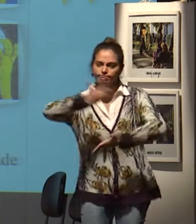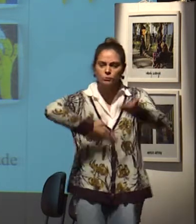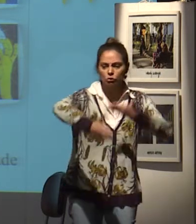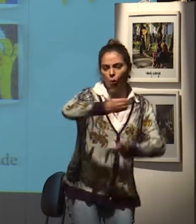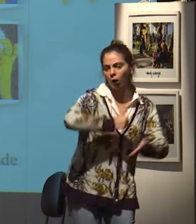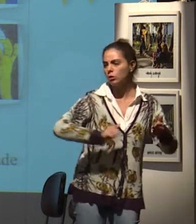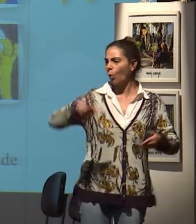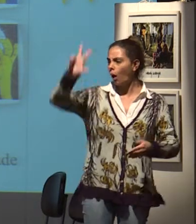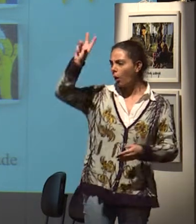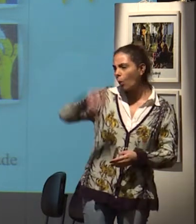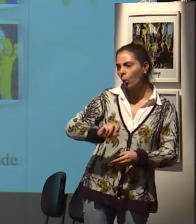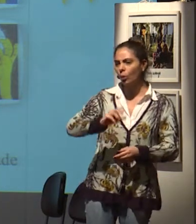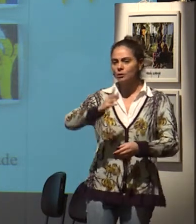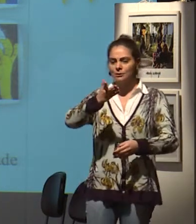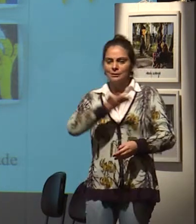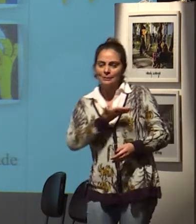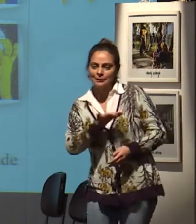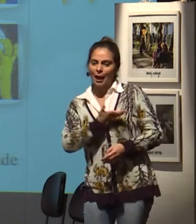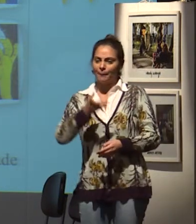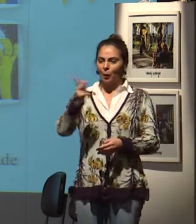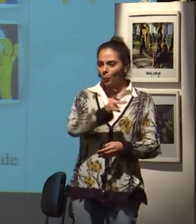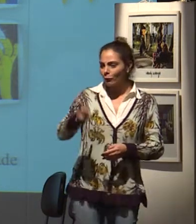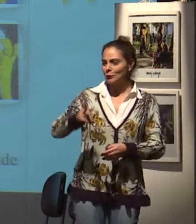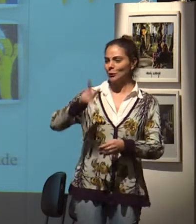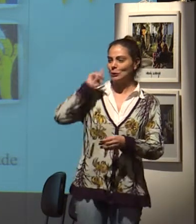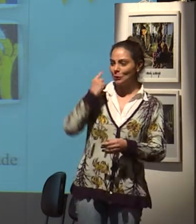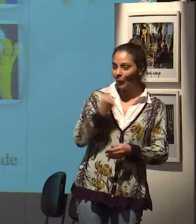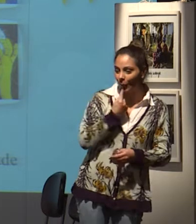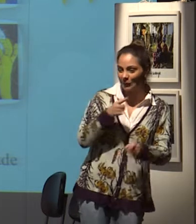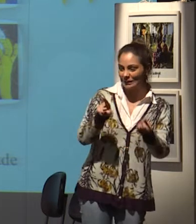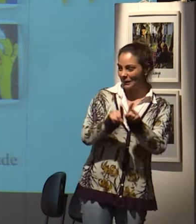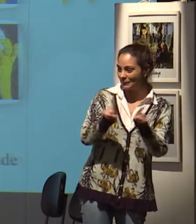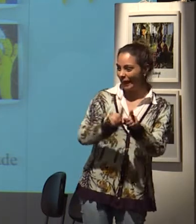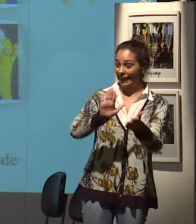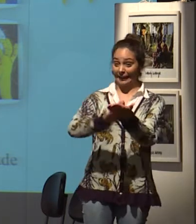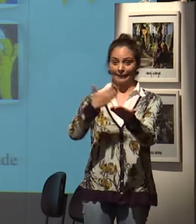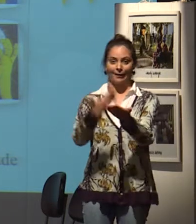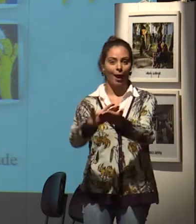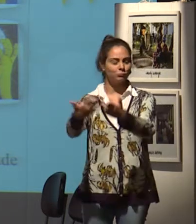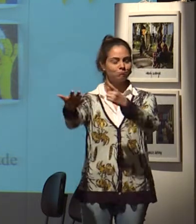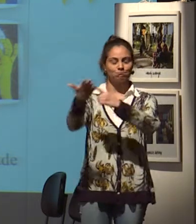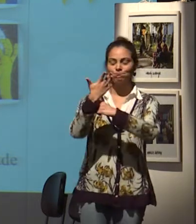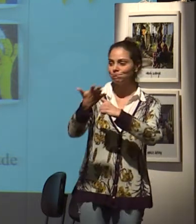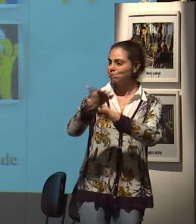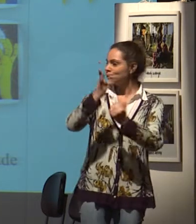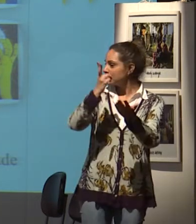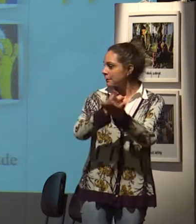curso, eu comecei a me interagir mais com os alunos, comecei a ter amizade com os professores surdos e também com os intérpretes que, nossa, me